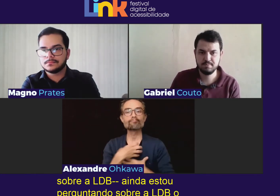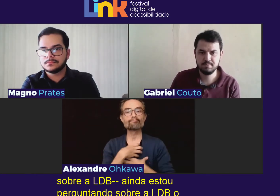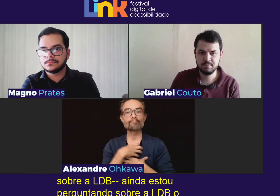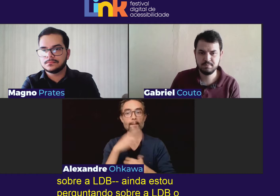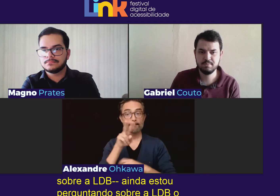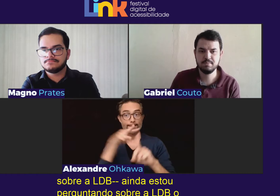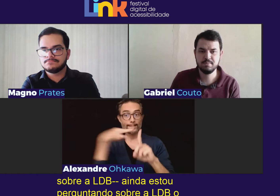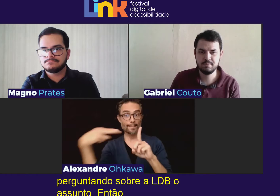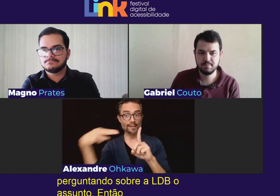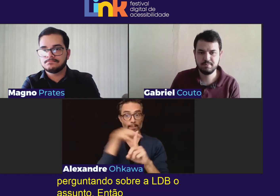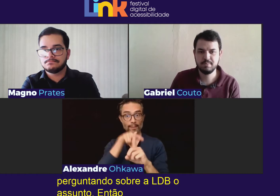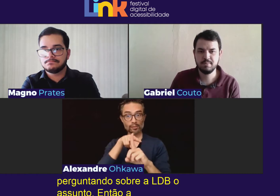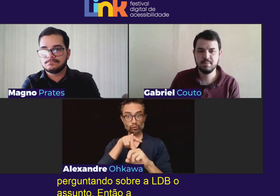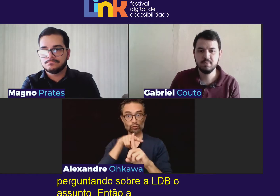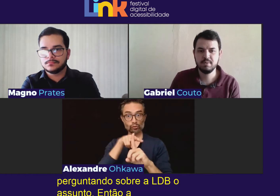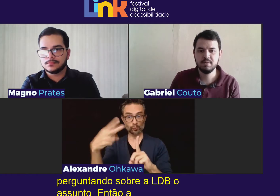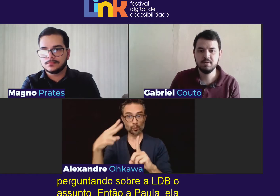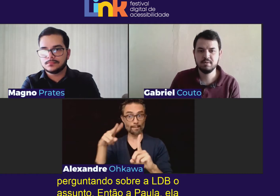Então, o que vocês sentiram? Qual é o